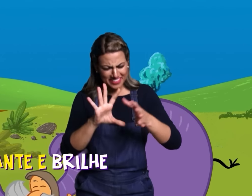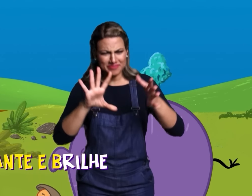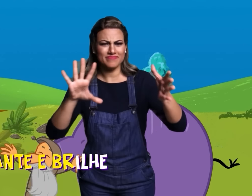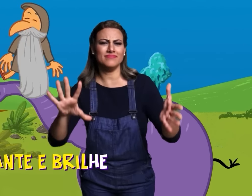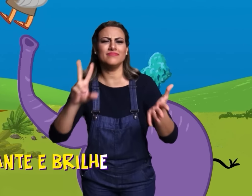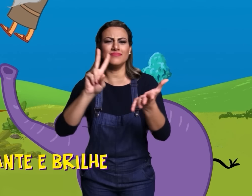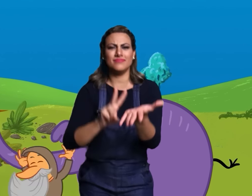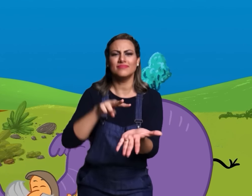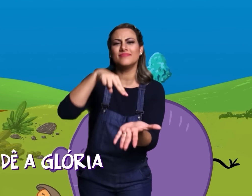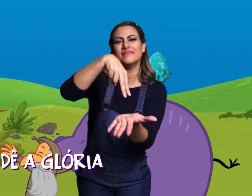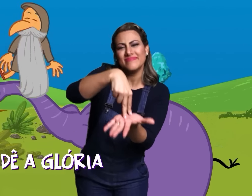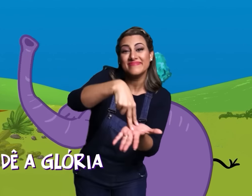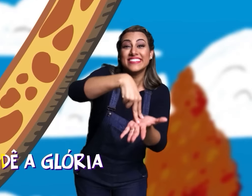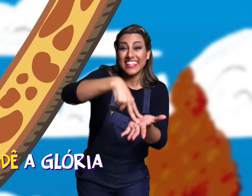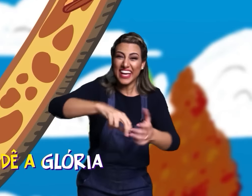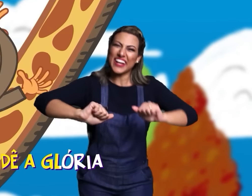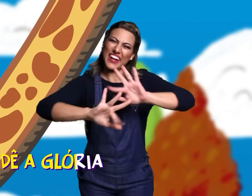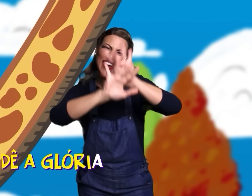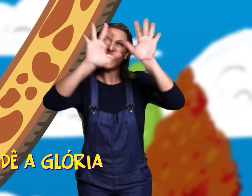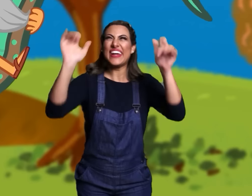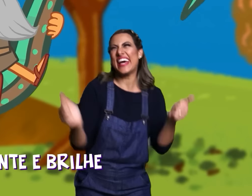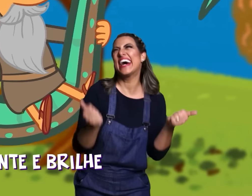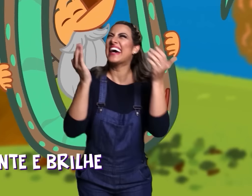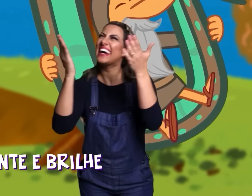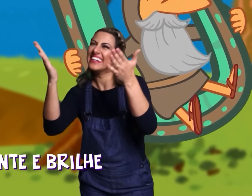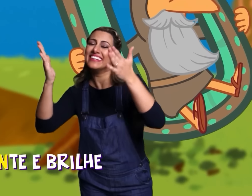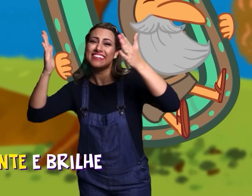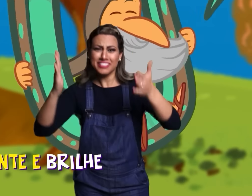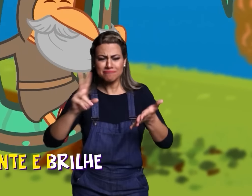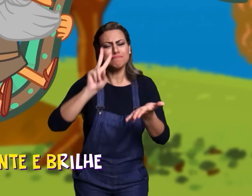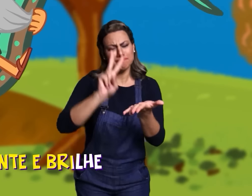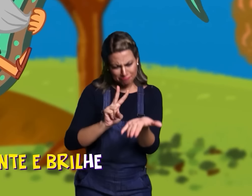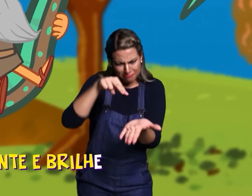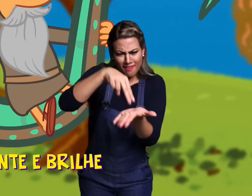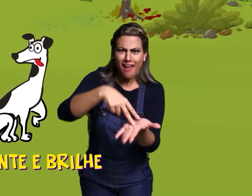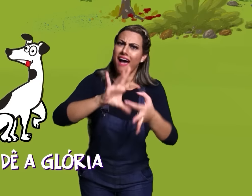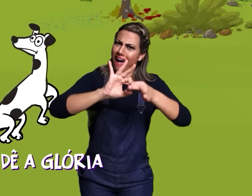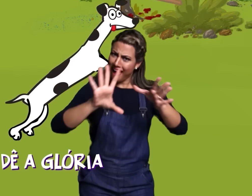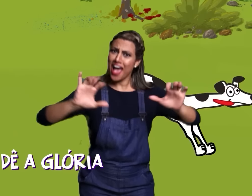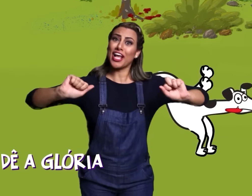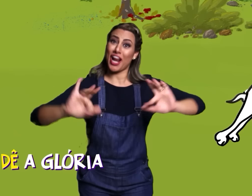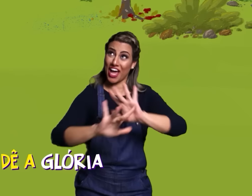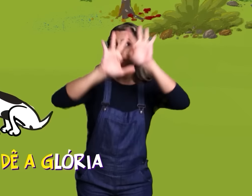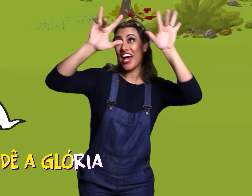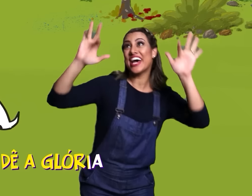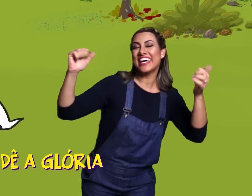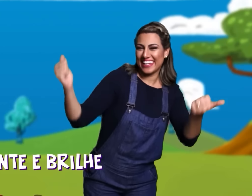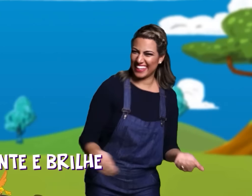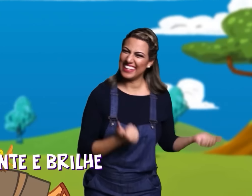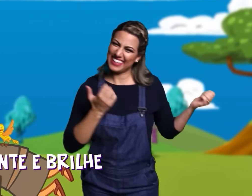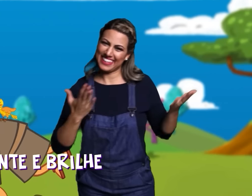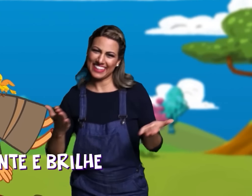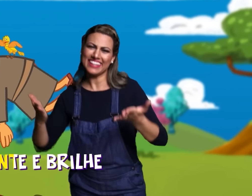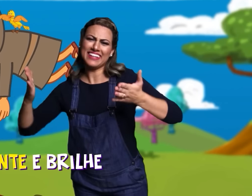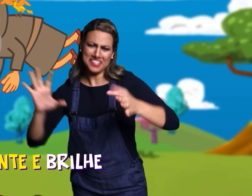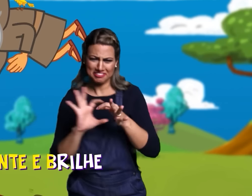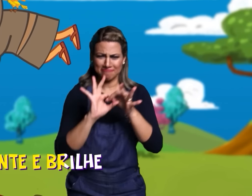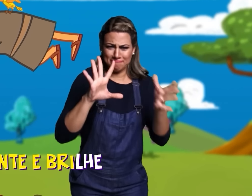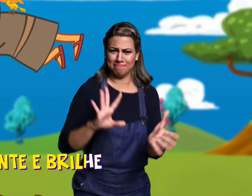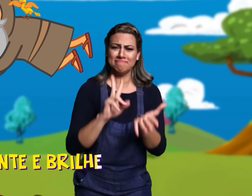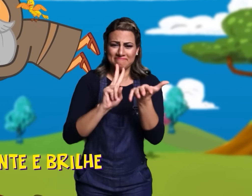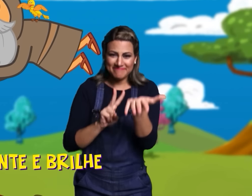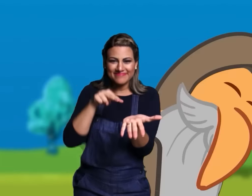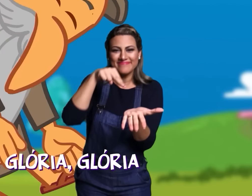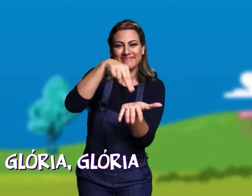levante e brilhe, que a Deus dê a glória. Vá, levante e brilhe, que a Deus dê a glória. Vá, levante